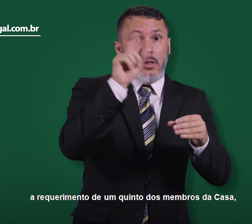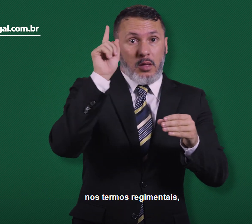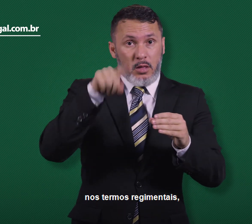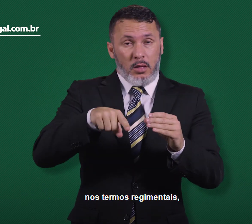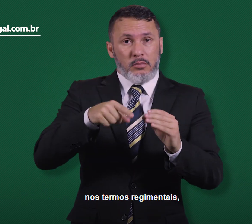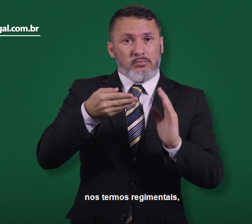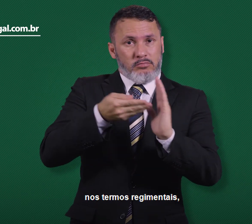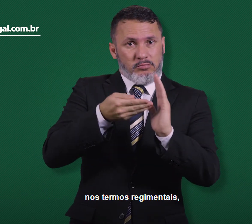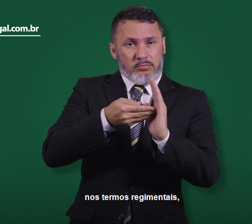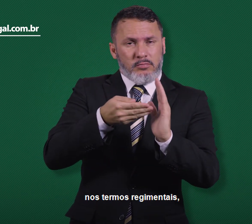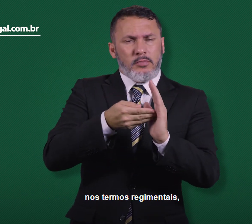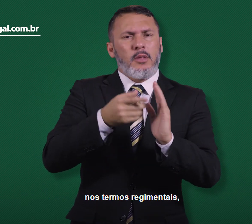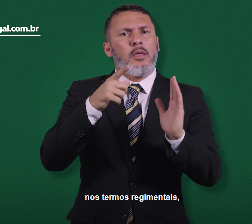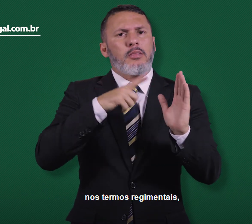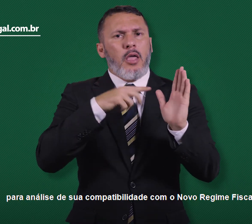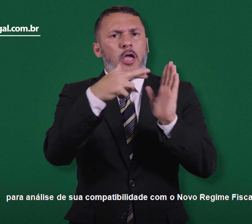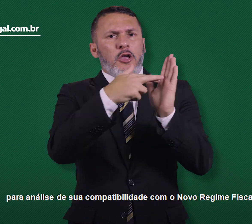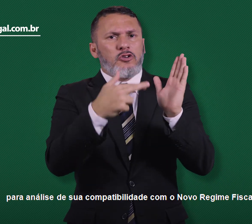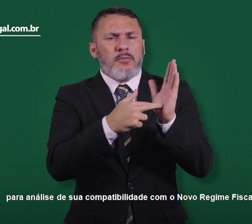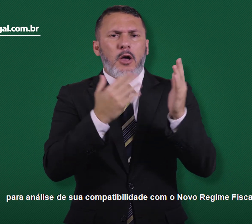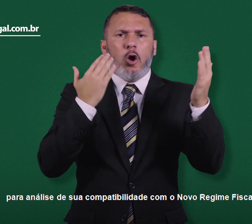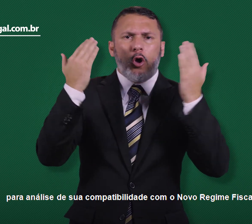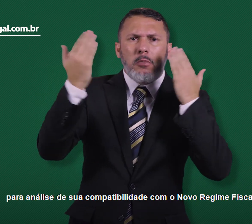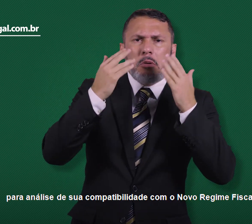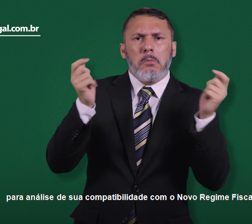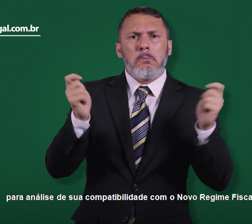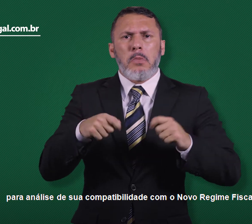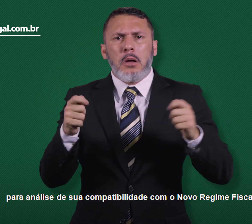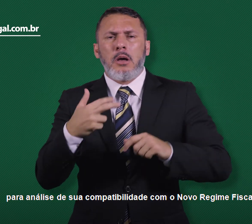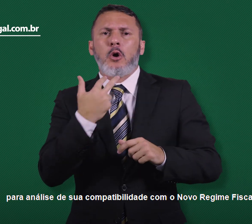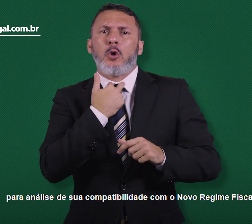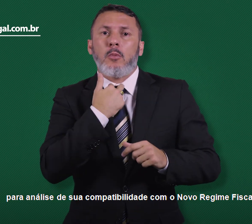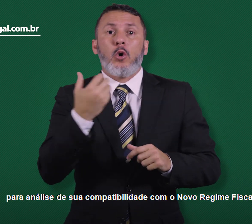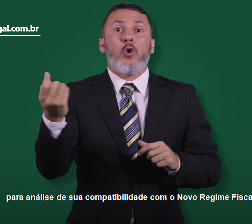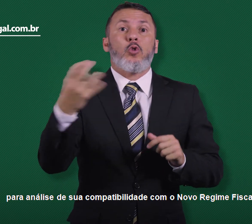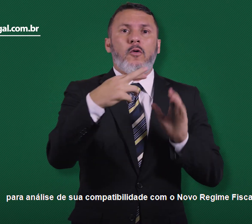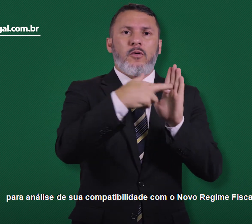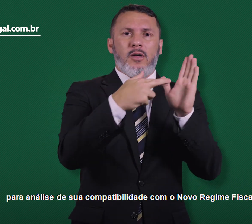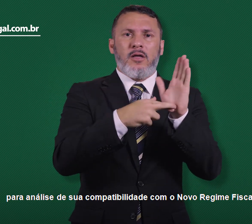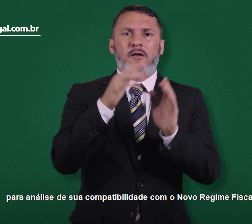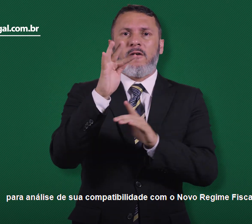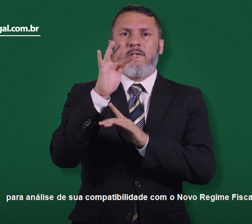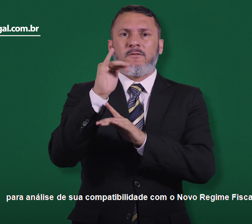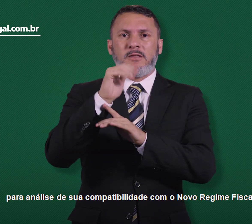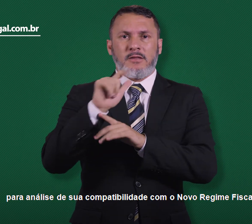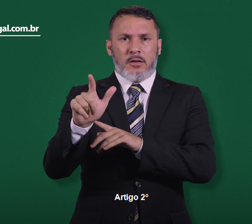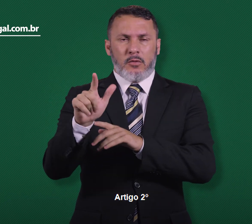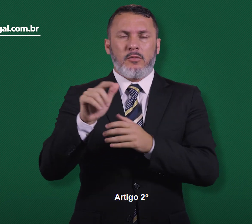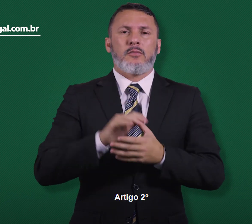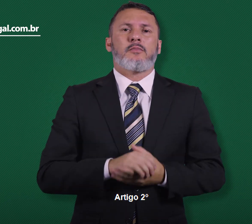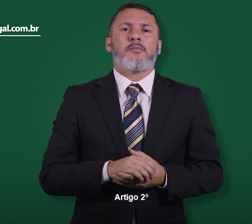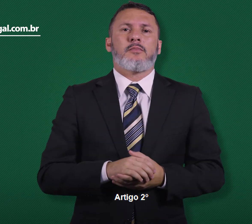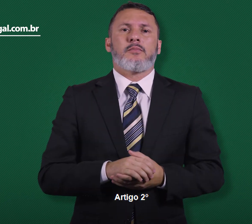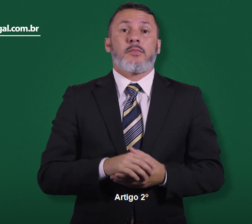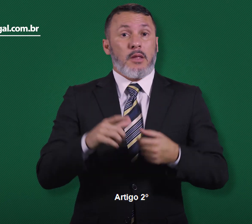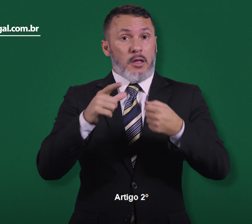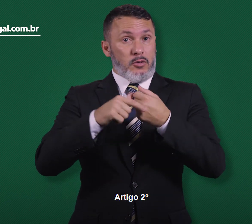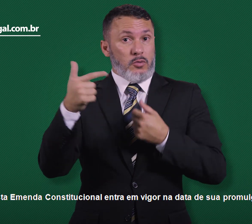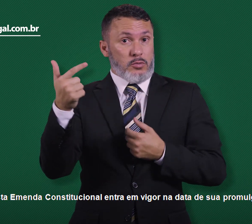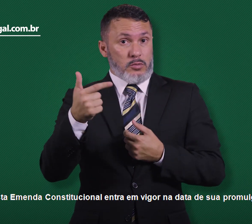nos termos regimentais, para análise de sua compatibilidade com o novo regime fiscal. Artigo 2º. Esta